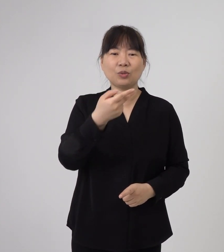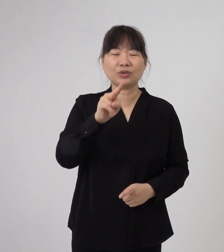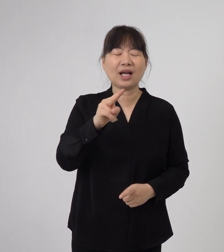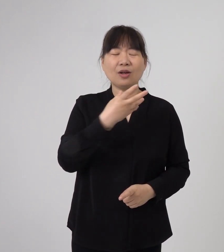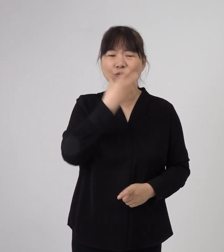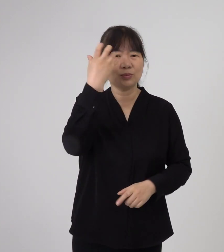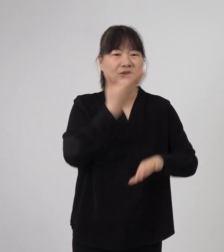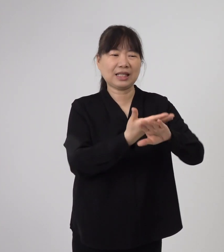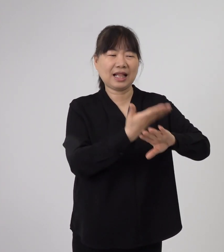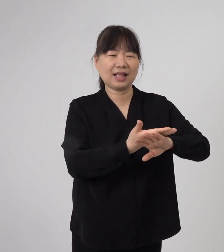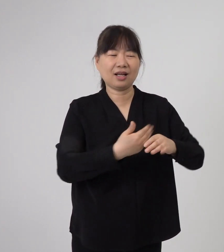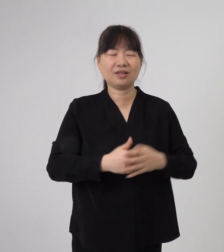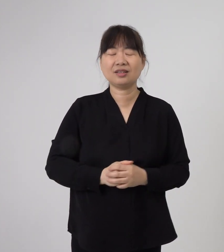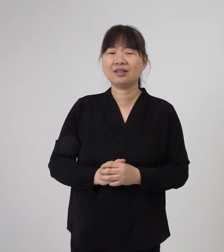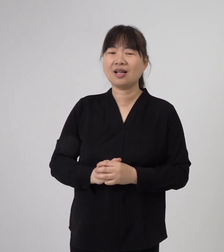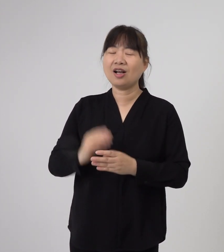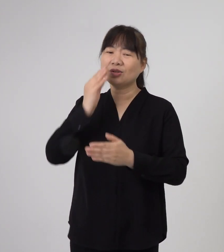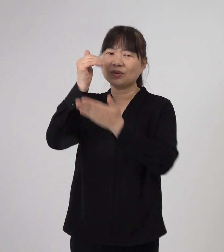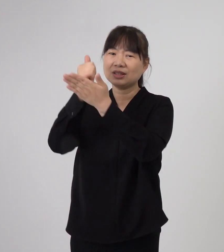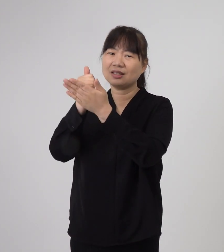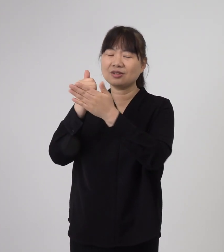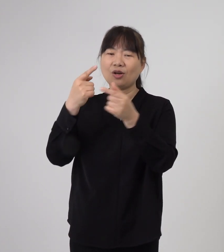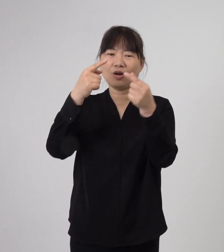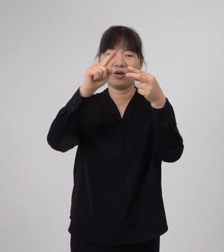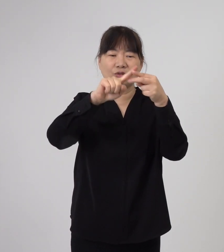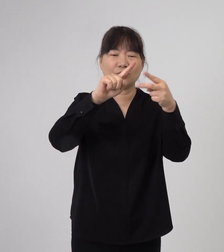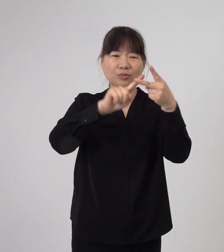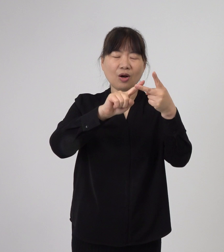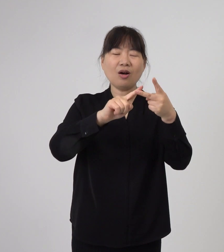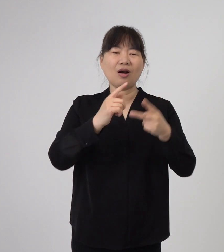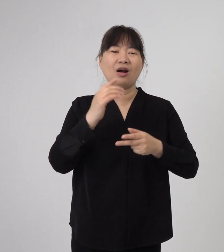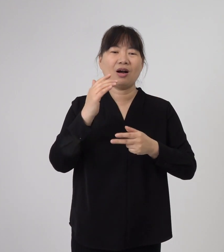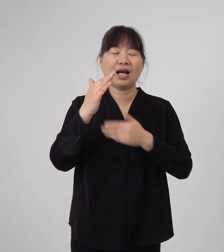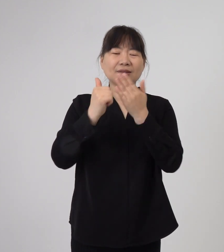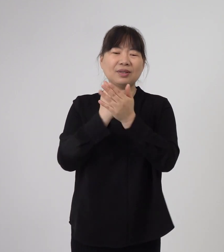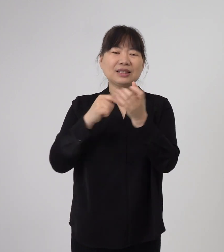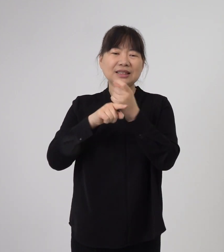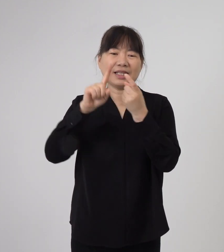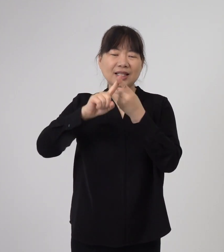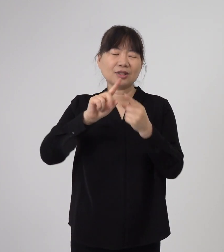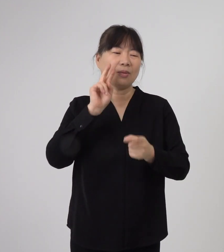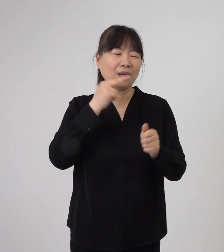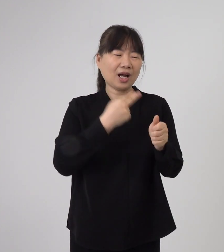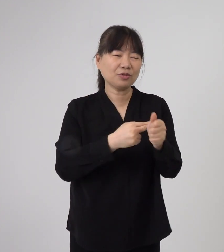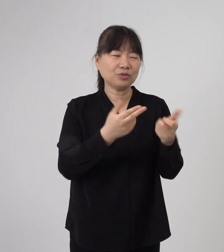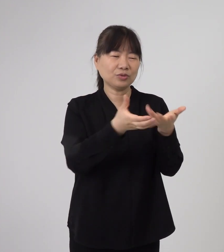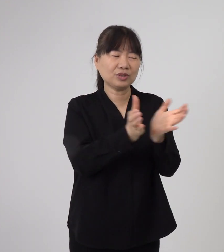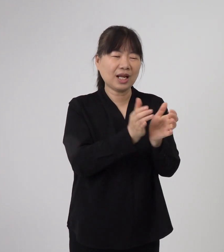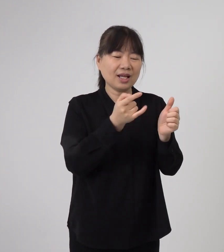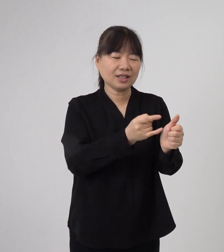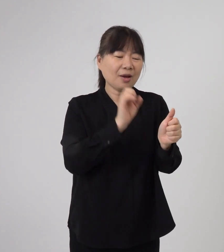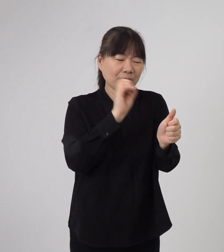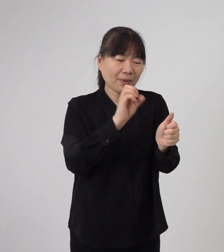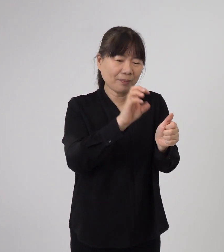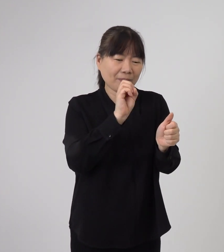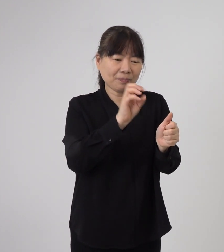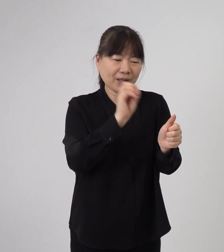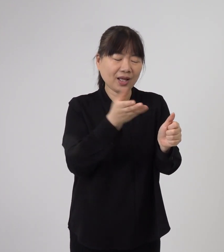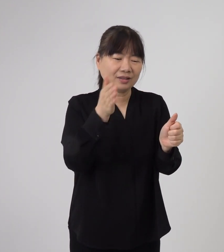하나님께서 성령으로 2번에 걸쳐 확정적으로 하나님의 뜻을 보이셨는데도 불구하고 바울과 그의 일행들이 말귀를